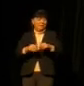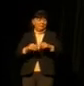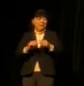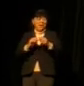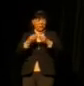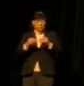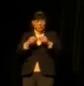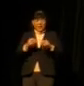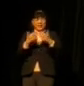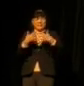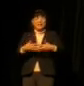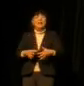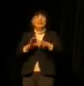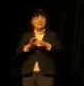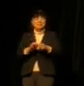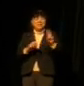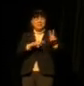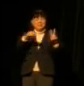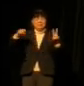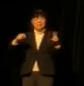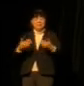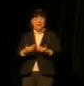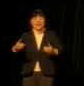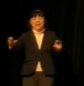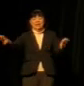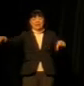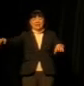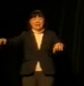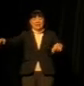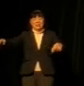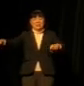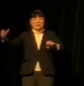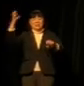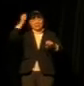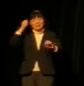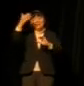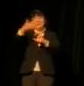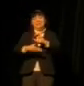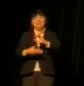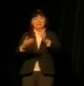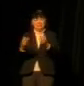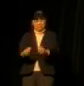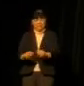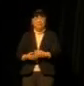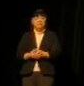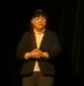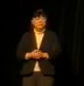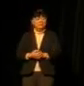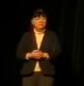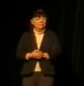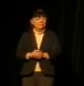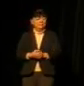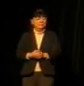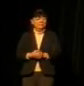て の記念写真撮影でした。あとは、 あのね、有名